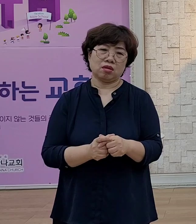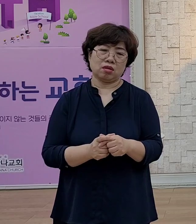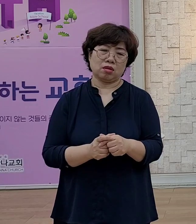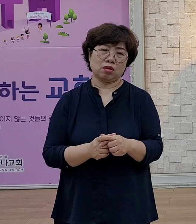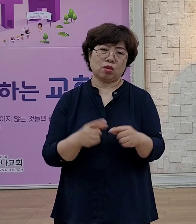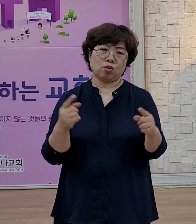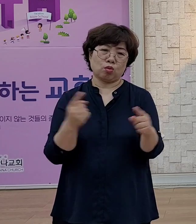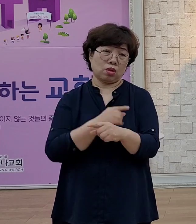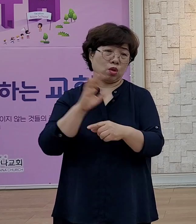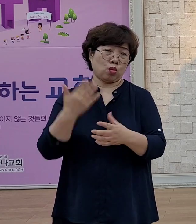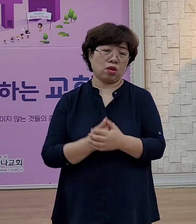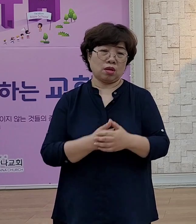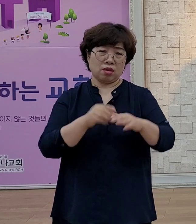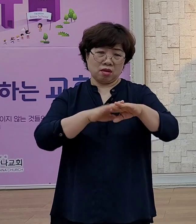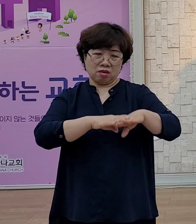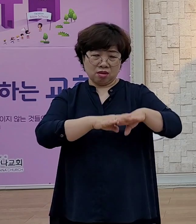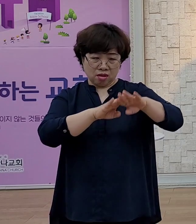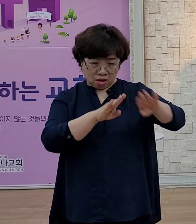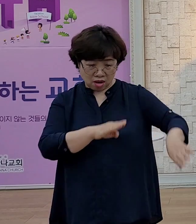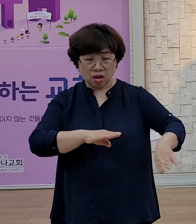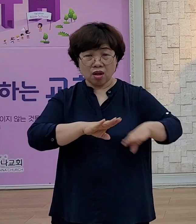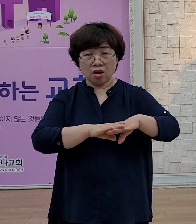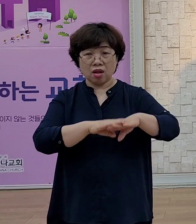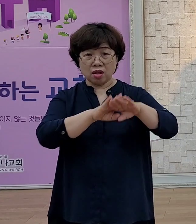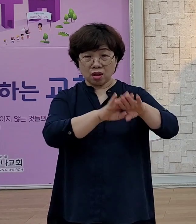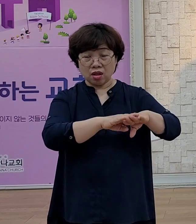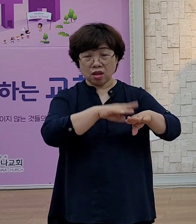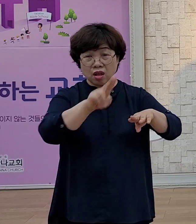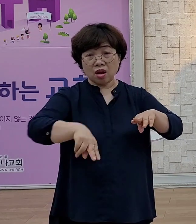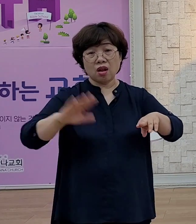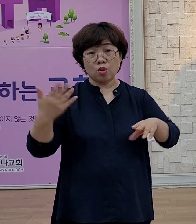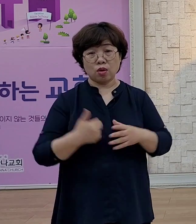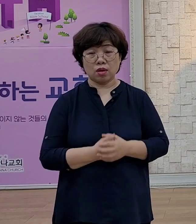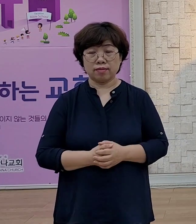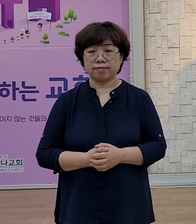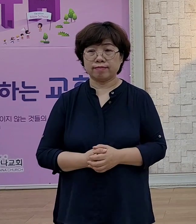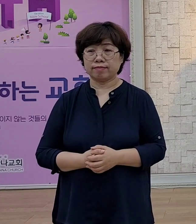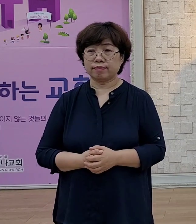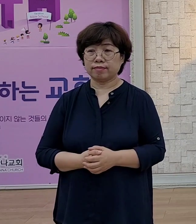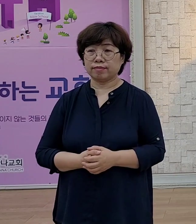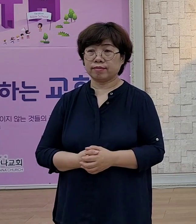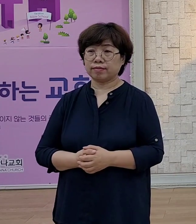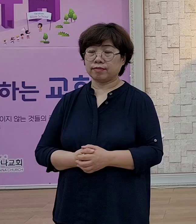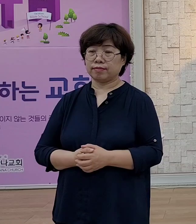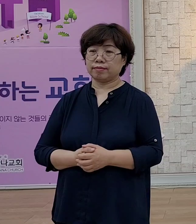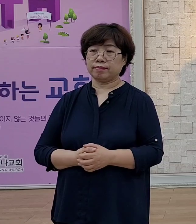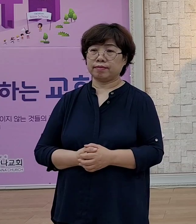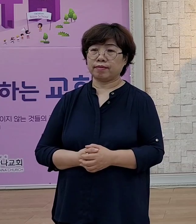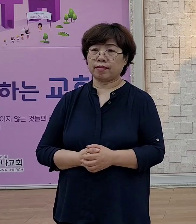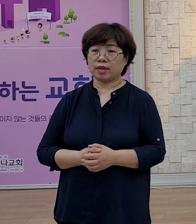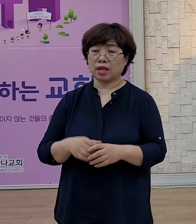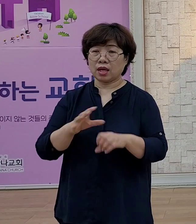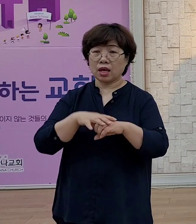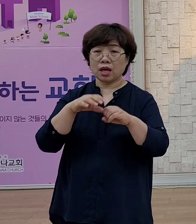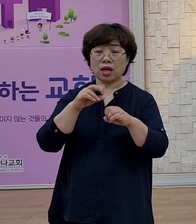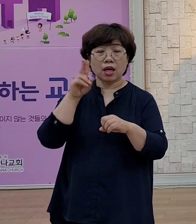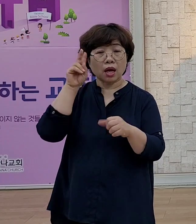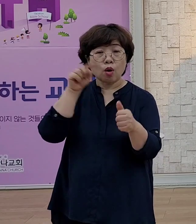철저하게 이제는 내려놓고, 야고보가 뭐라 그래요? 허탄한